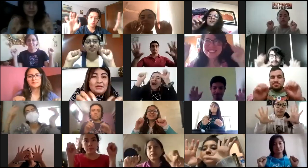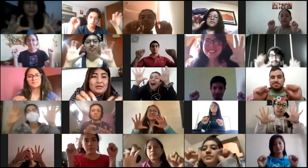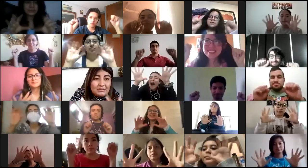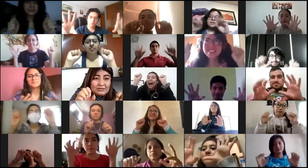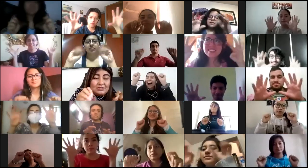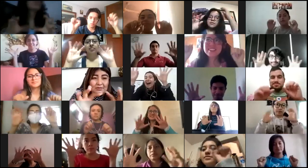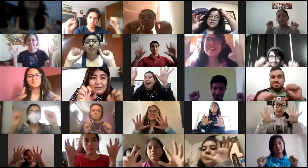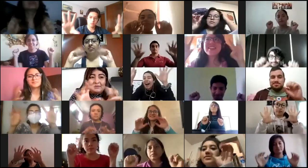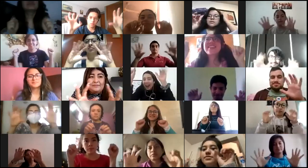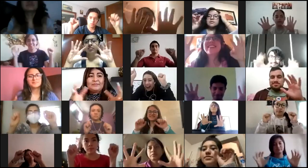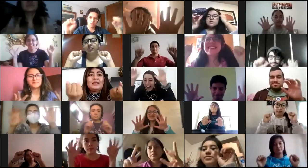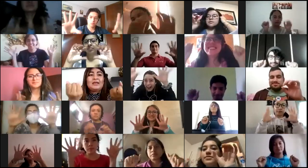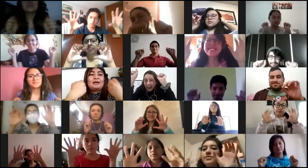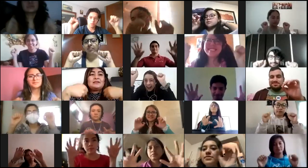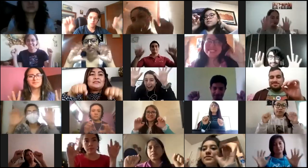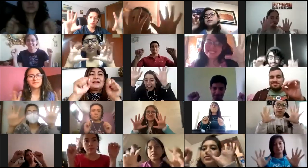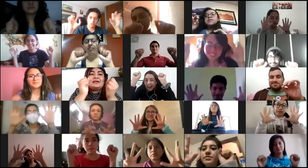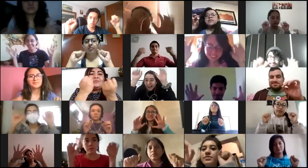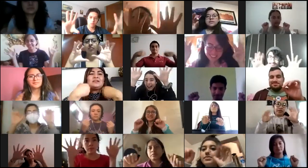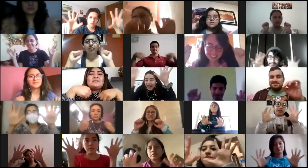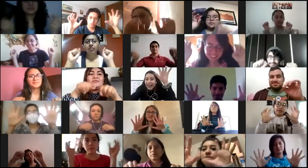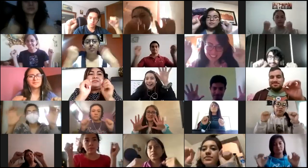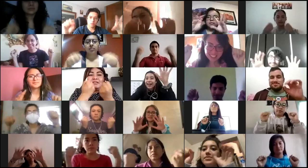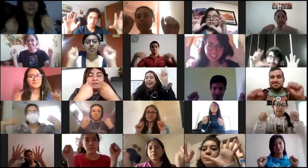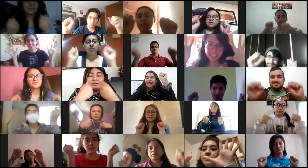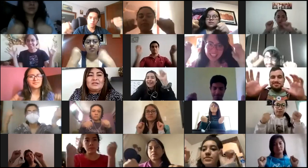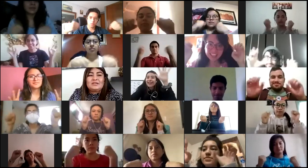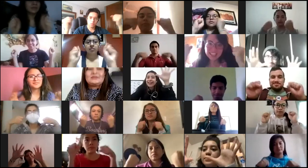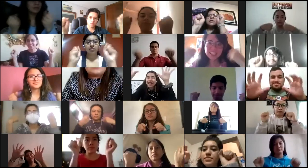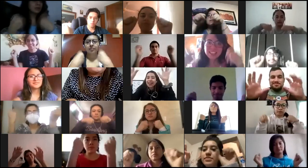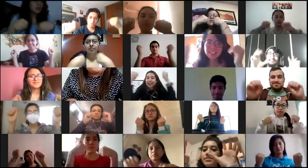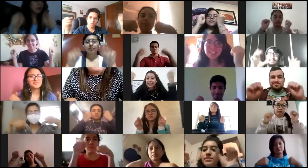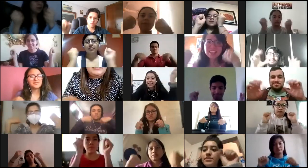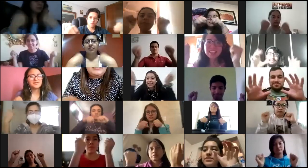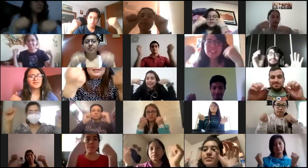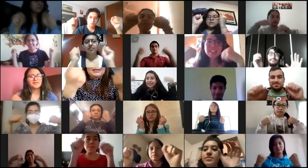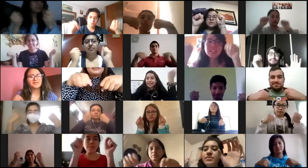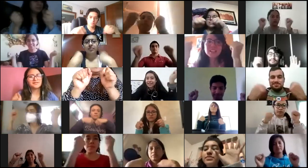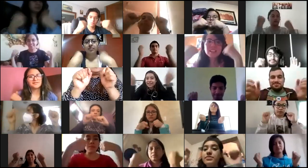Así, 11:30. Cerramos y hacemos círculos, calentamos la muñeca.